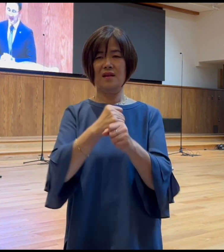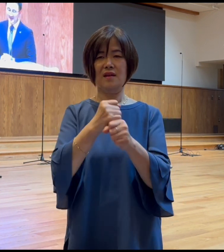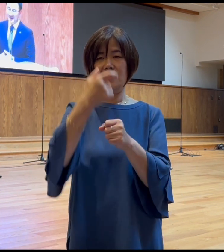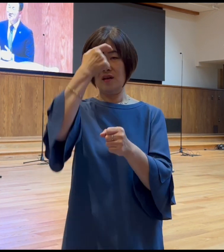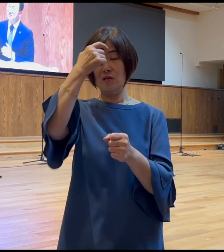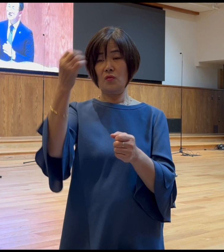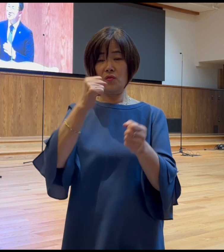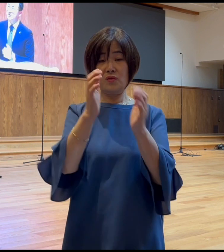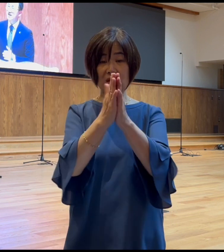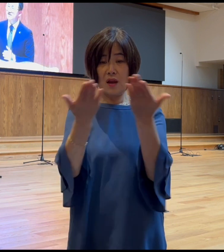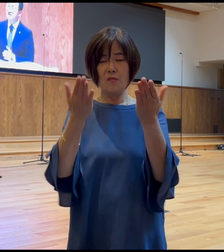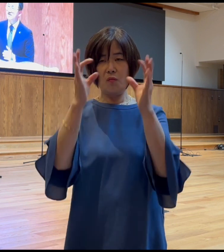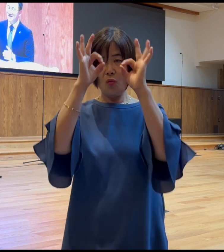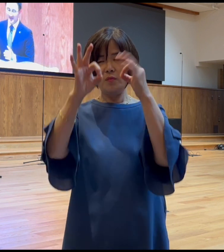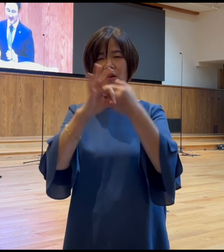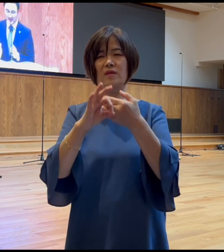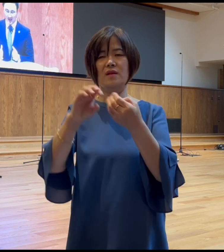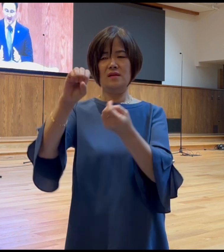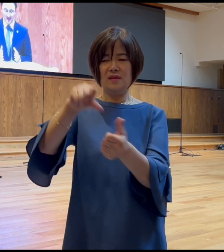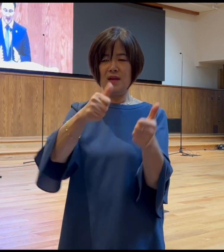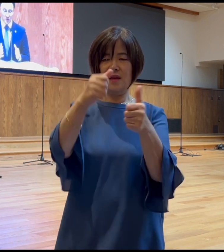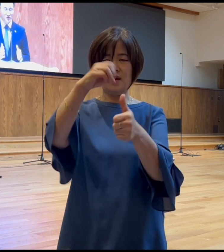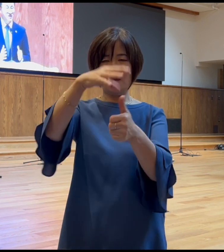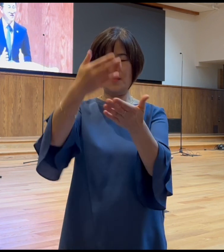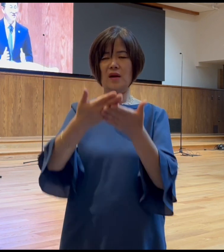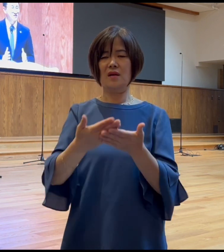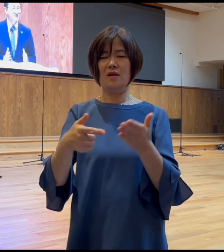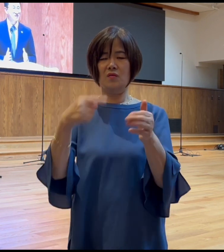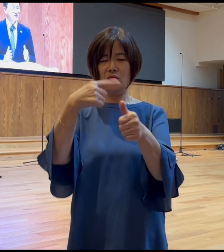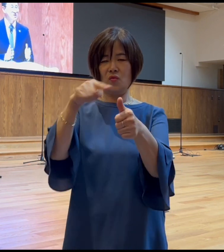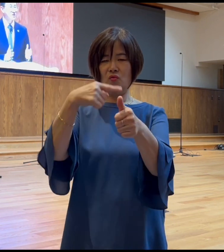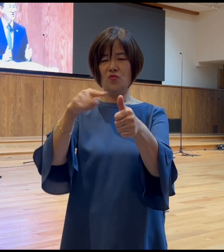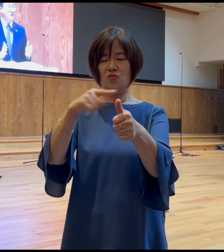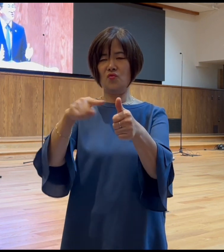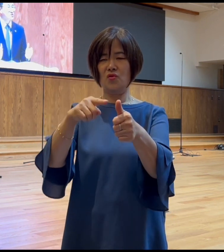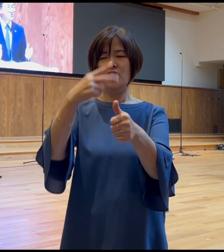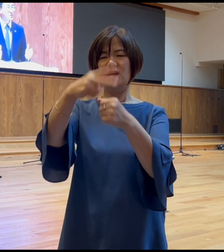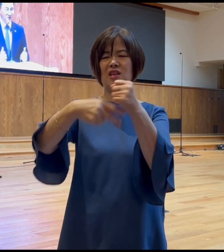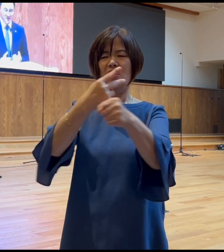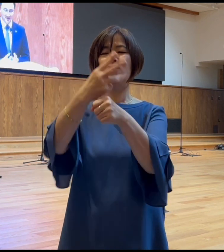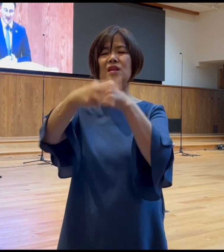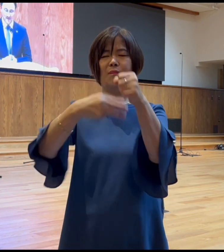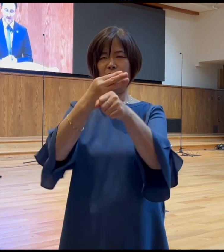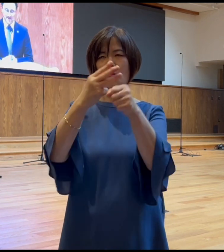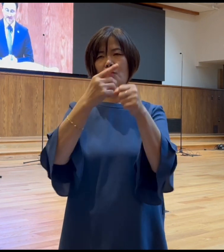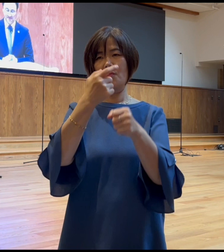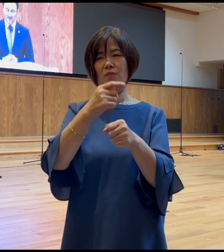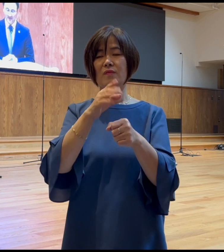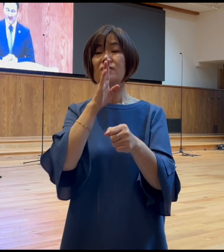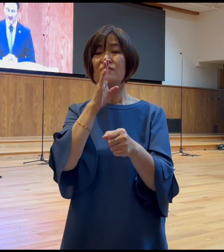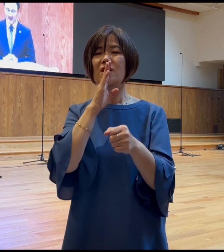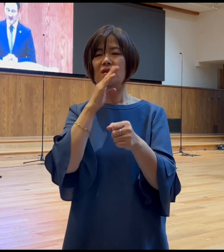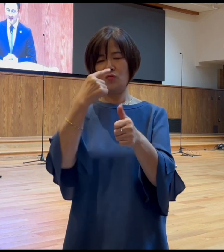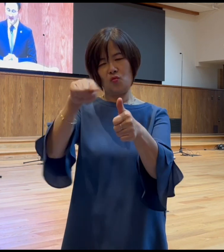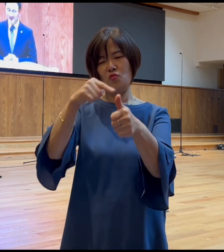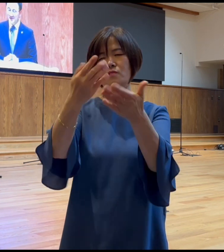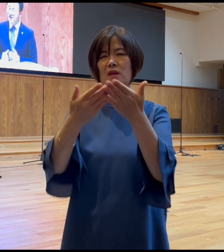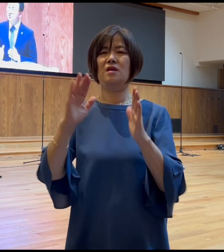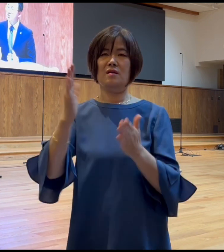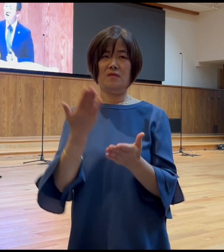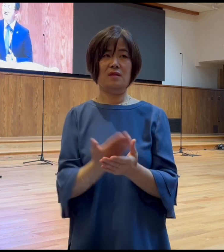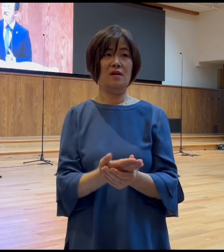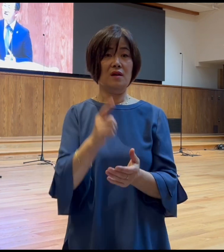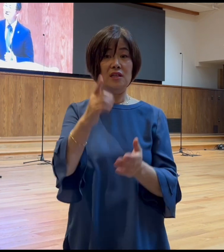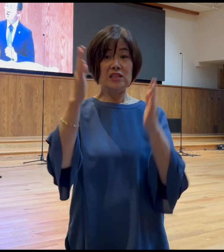따르면 세례를 받기 위한 교육기간이 2년에서 3년 정도 걸렸습니다. 그